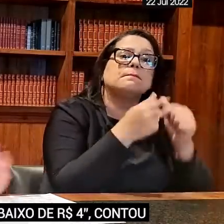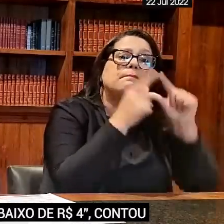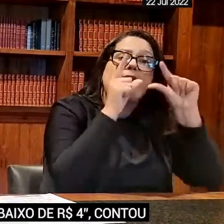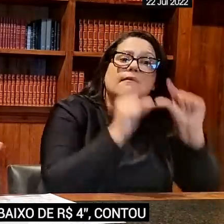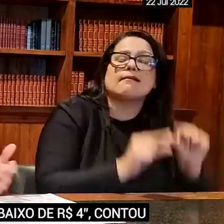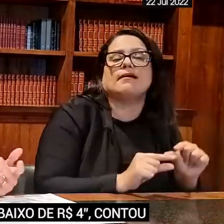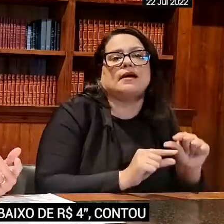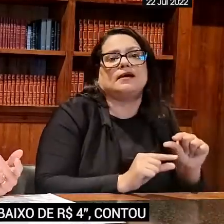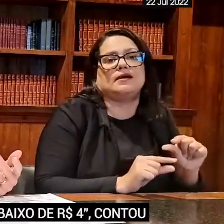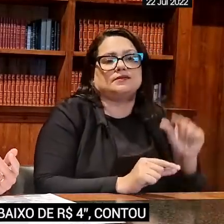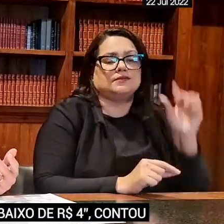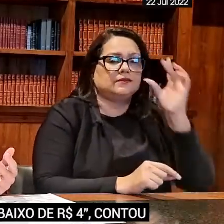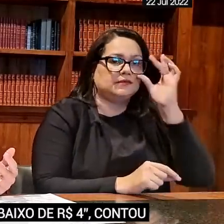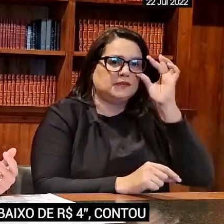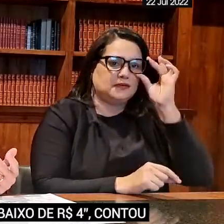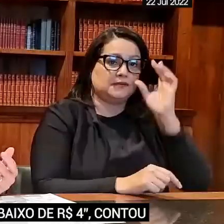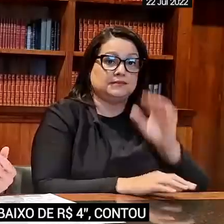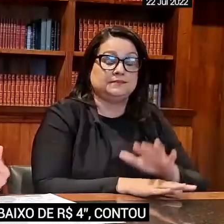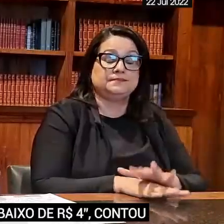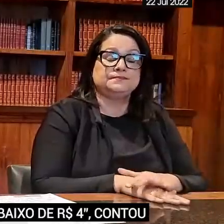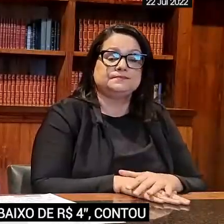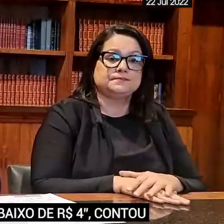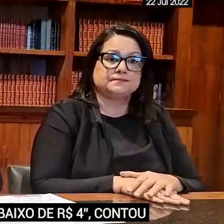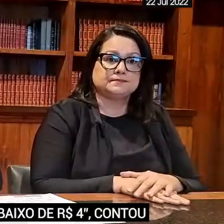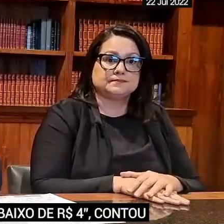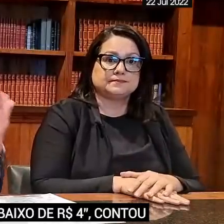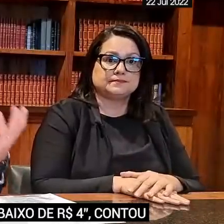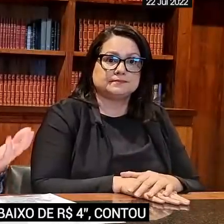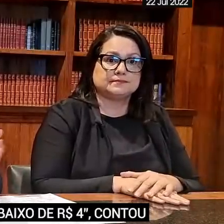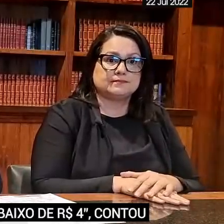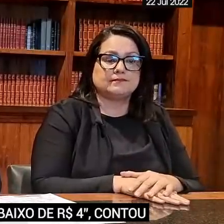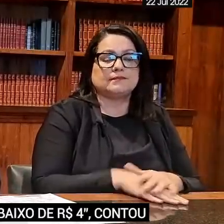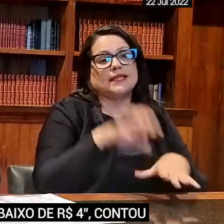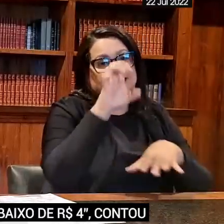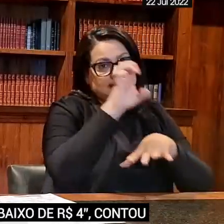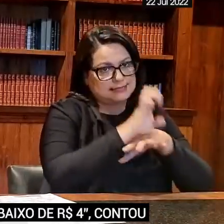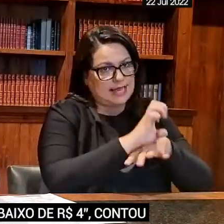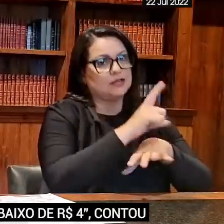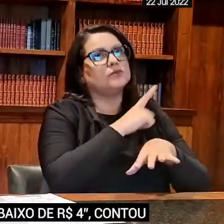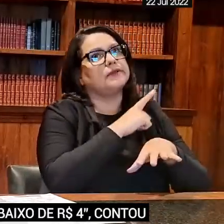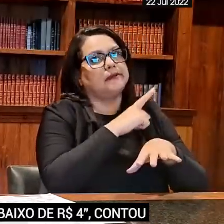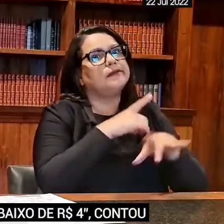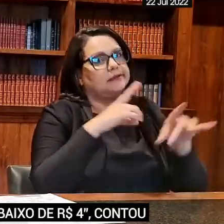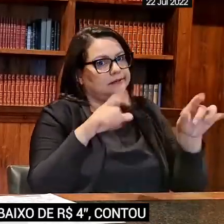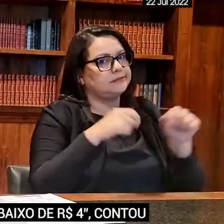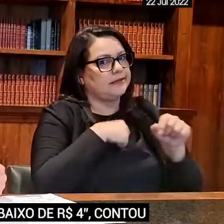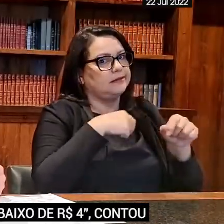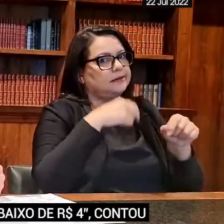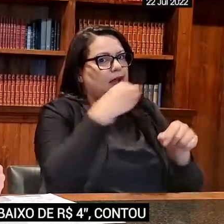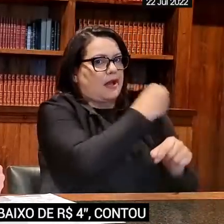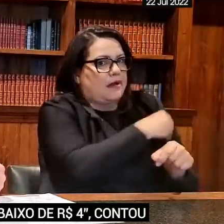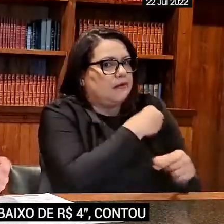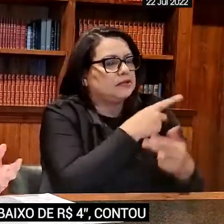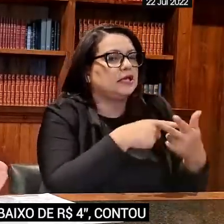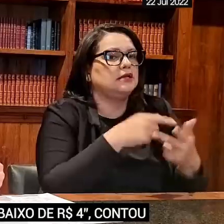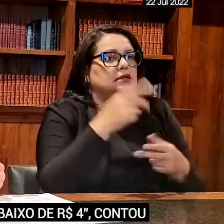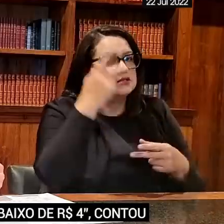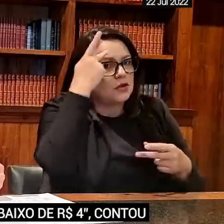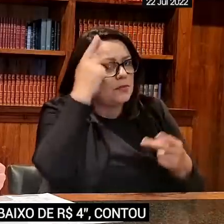combustível preço tá lá embaixo e eu estados produtores São Paulo Goiás